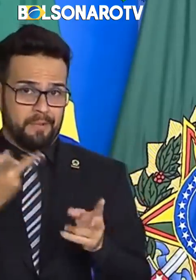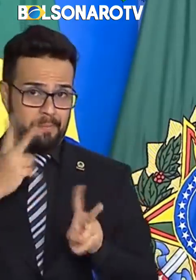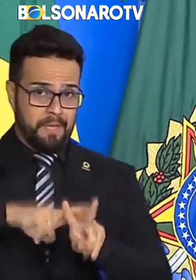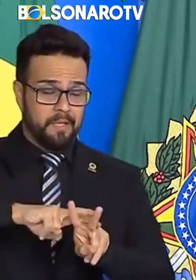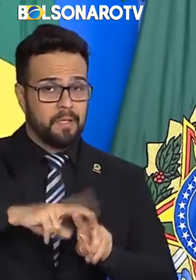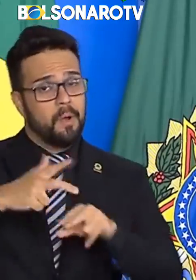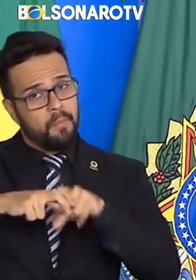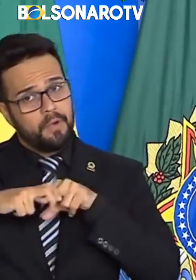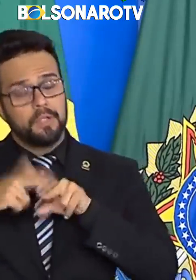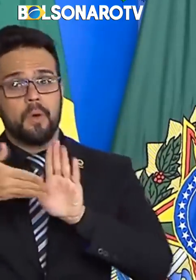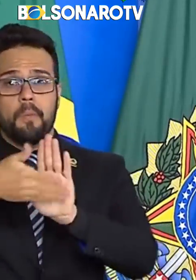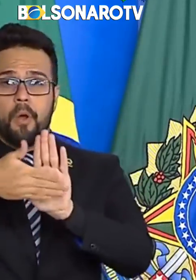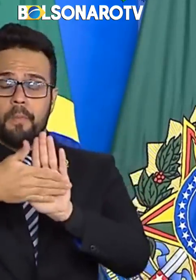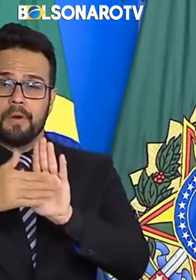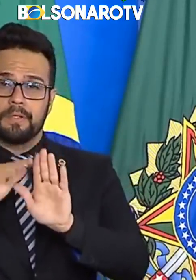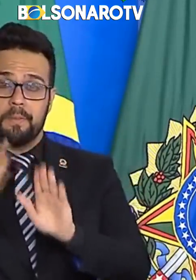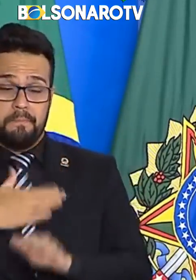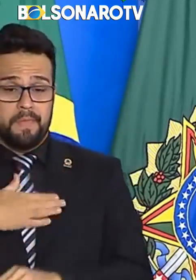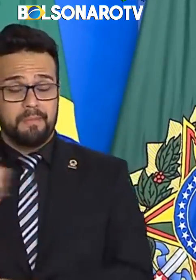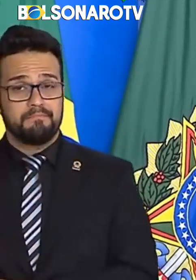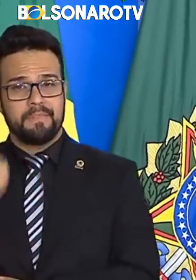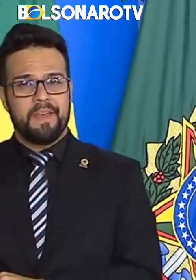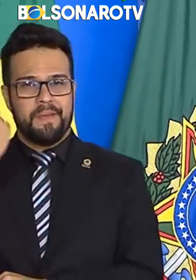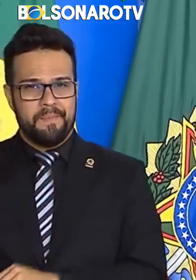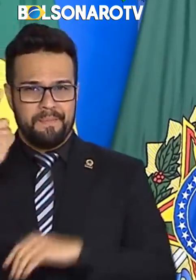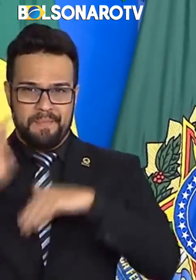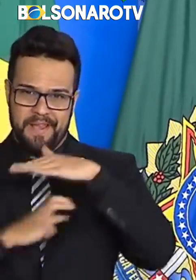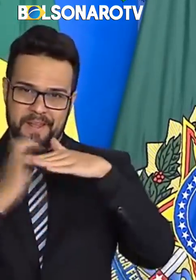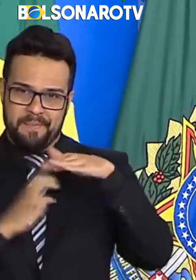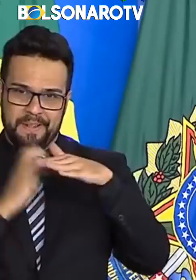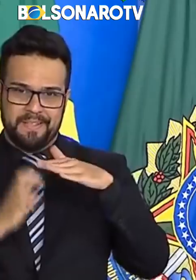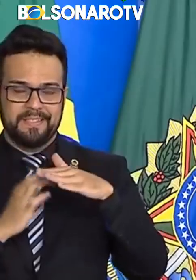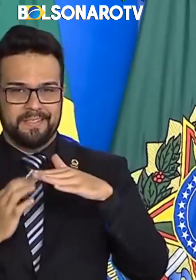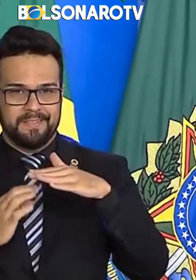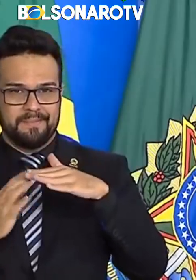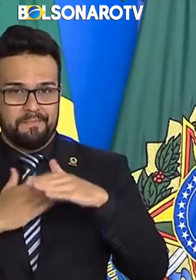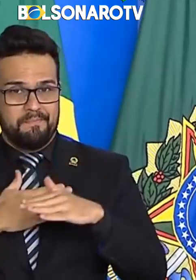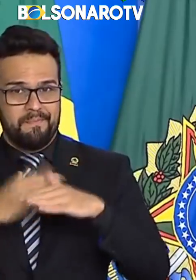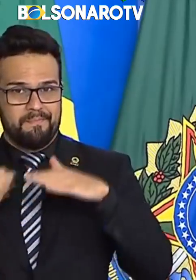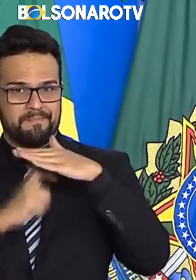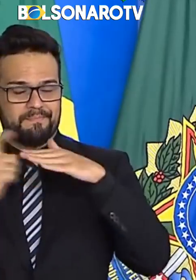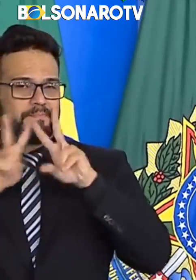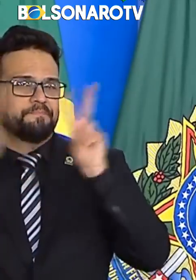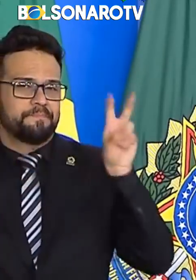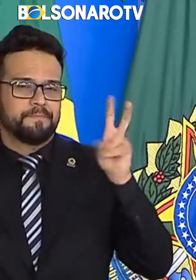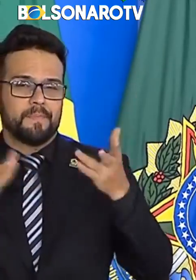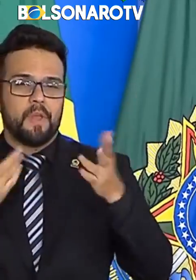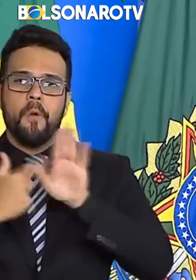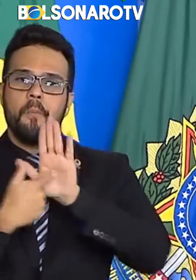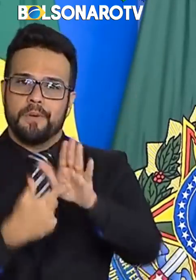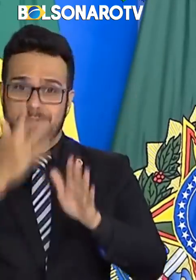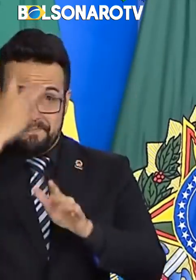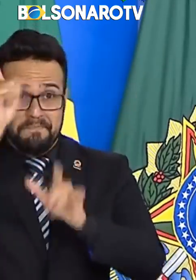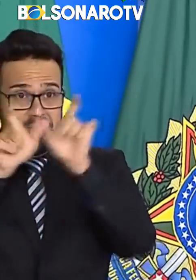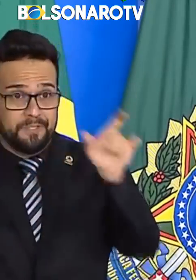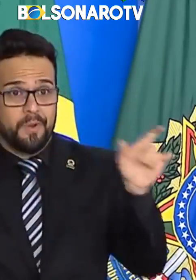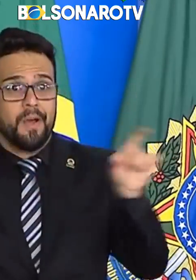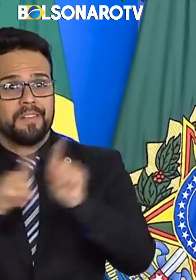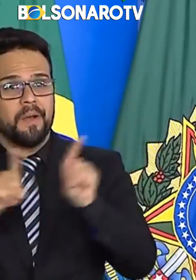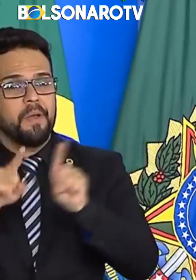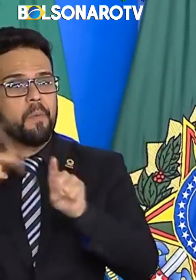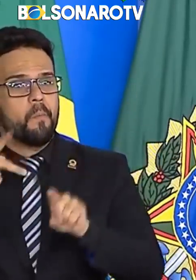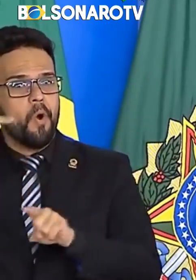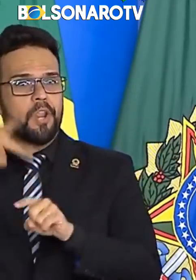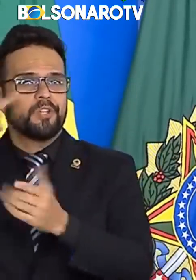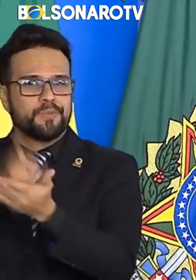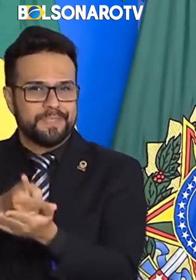uma proposta da minha primeira empresa vai servir para mostrar para muita gente, em especial os políticos de